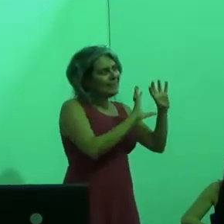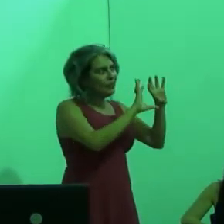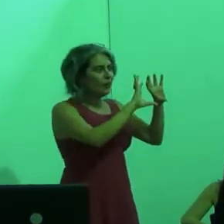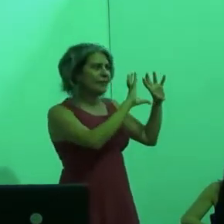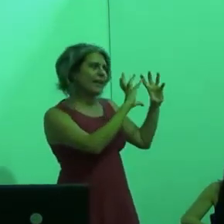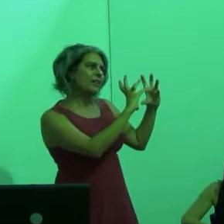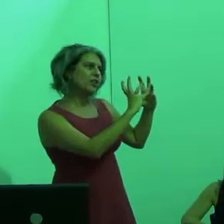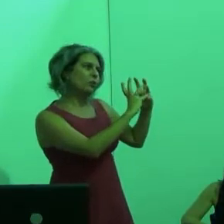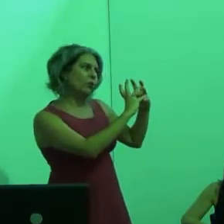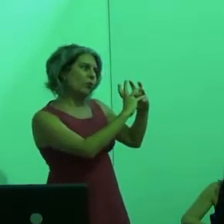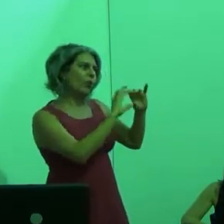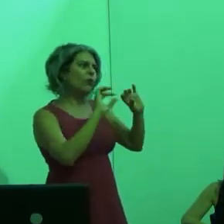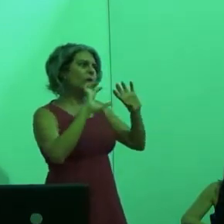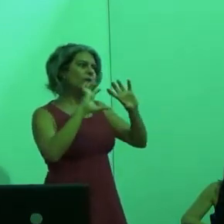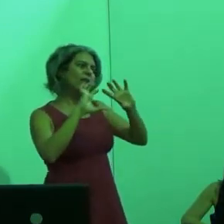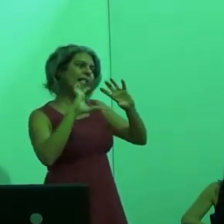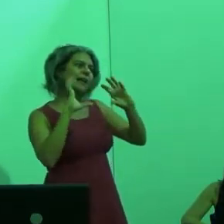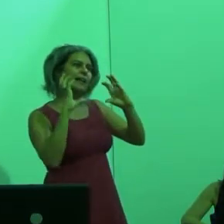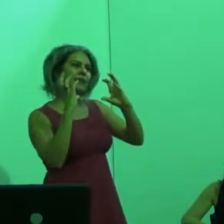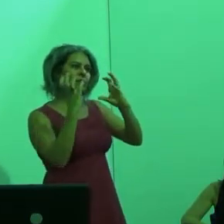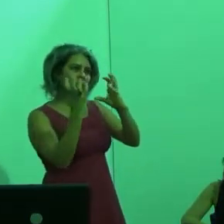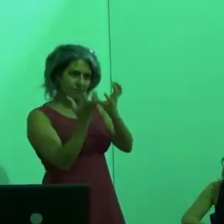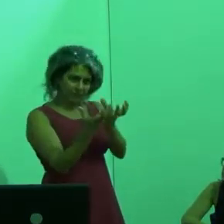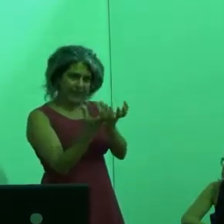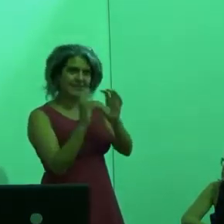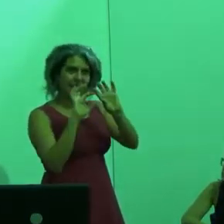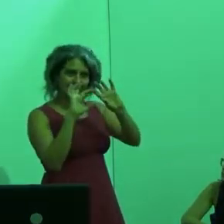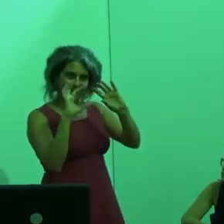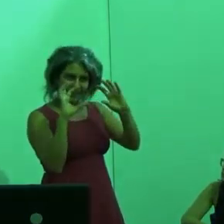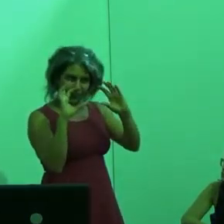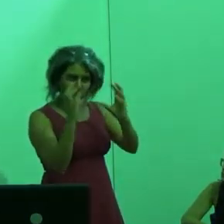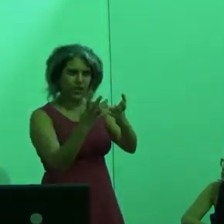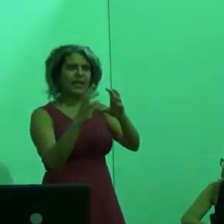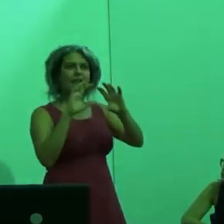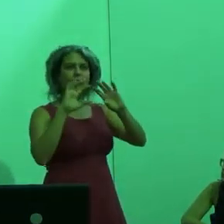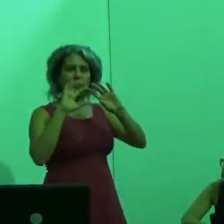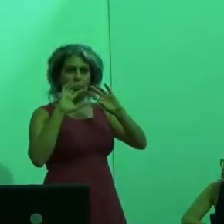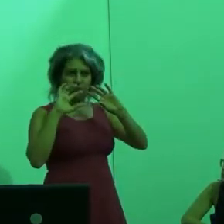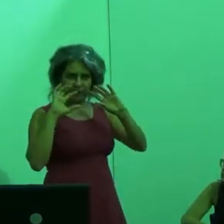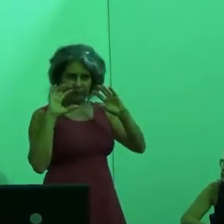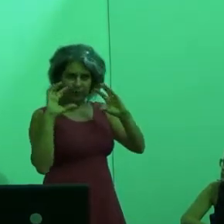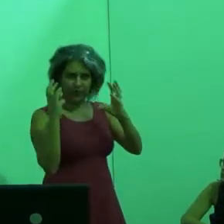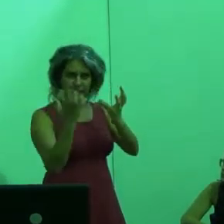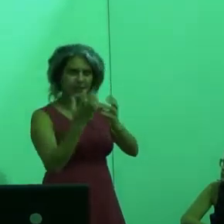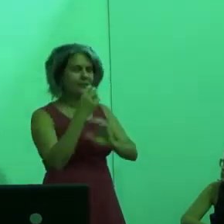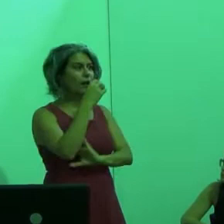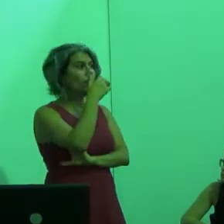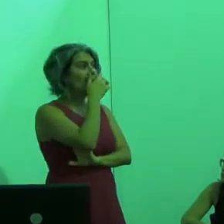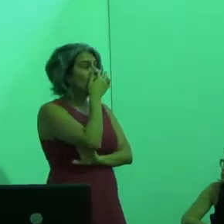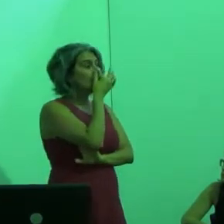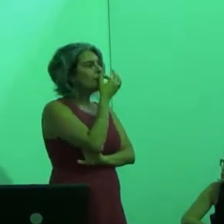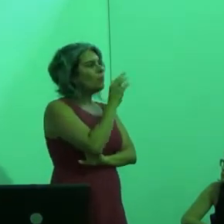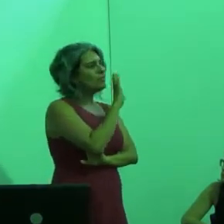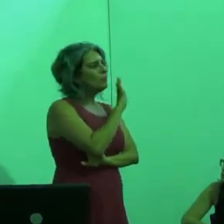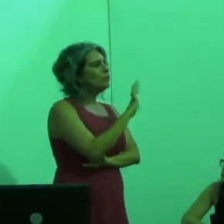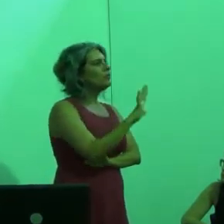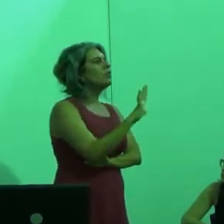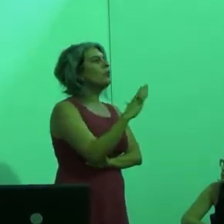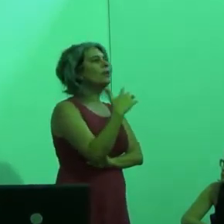tanto a ideia de autor, quanto a ideia desse objeto que aponta para a autoria e tal, são coisas muito tranquilas